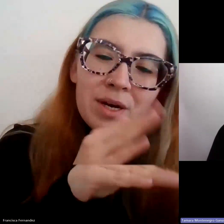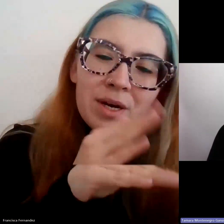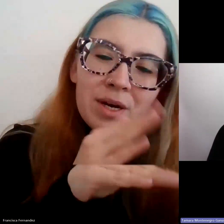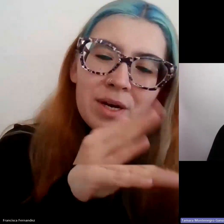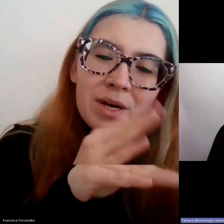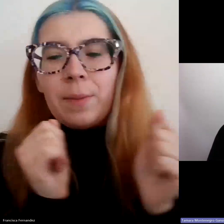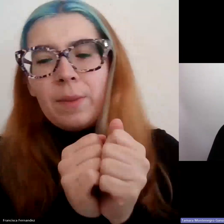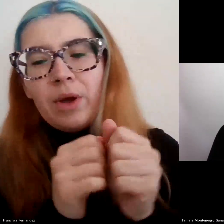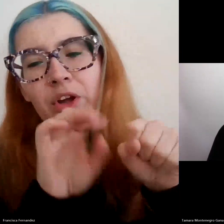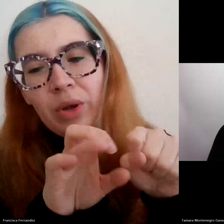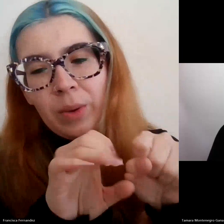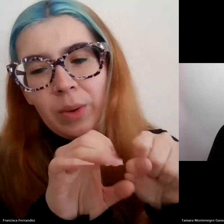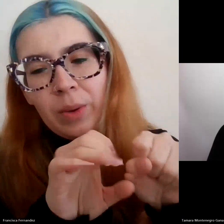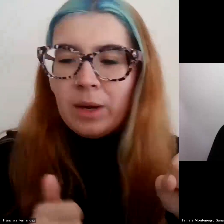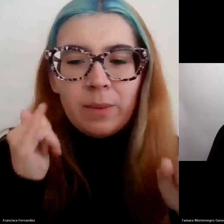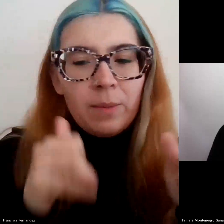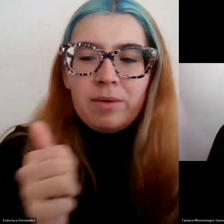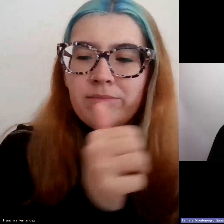damos ese apoyo.